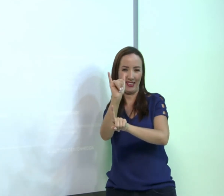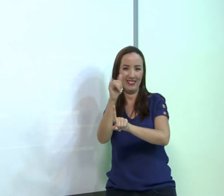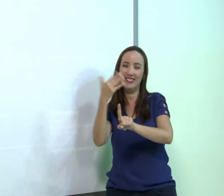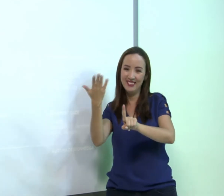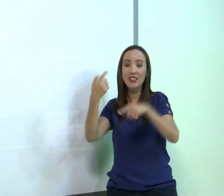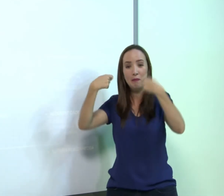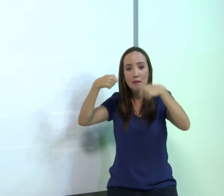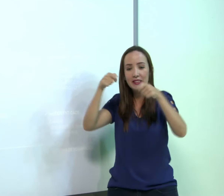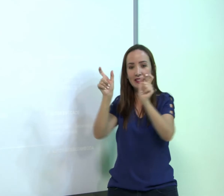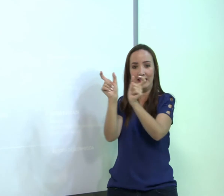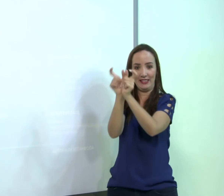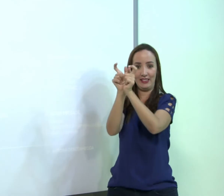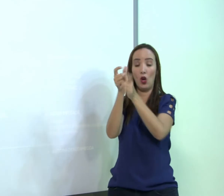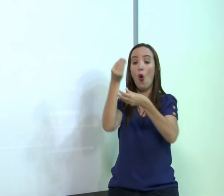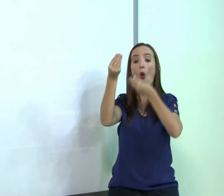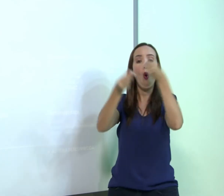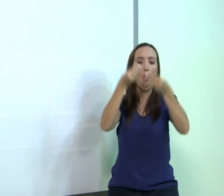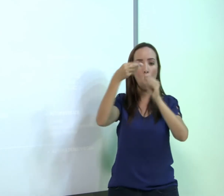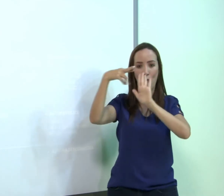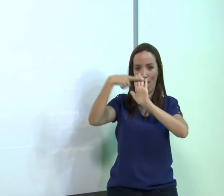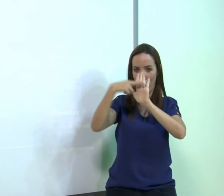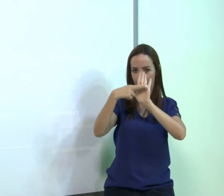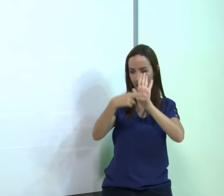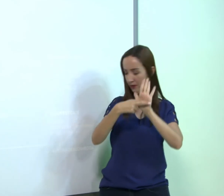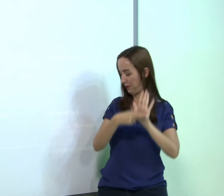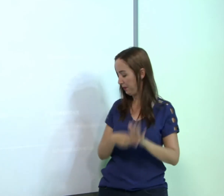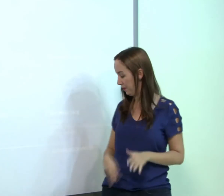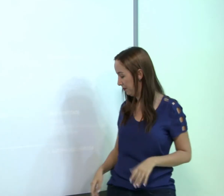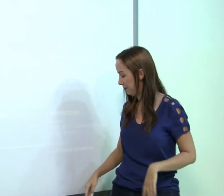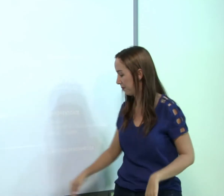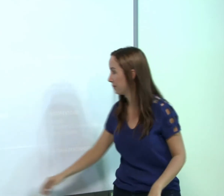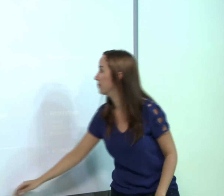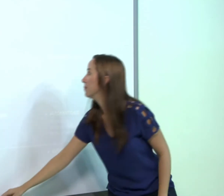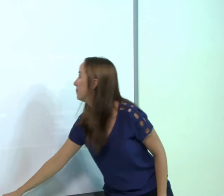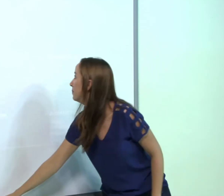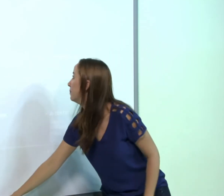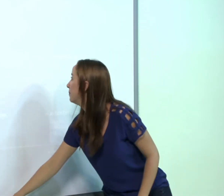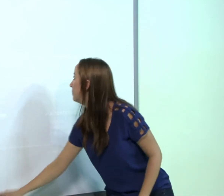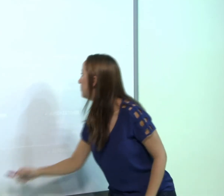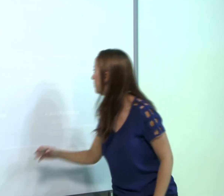Então, temos dois nomes. Então, como colocá-los?